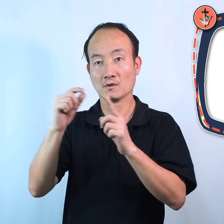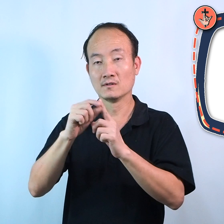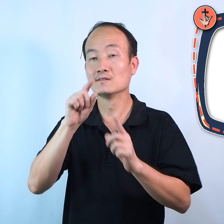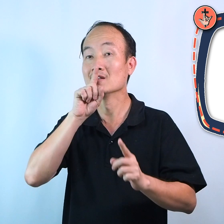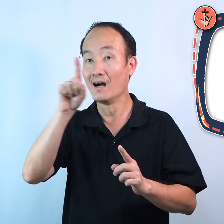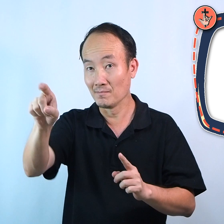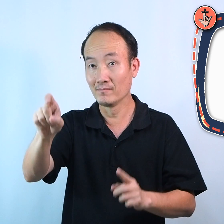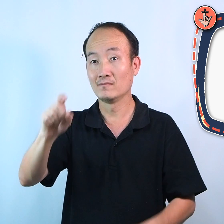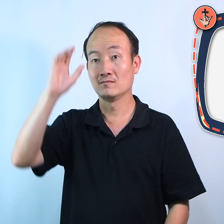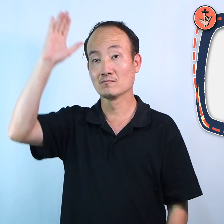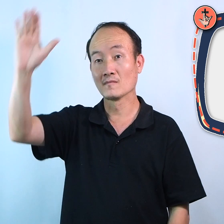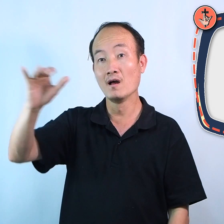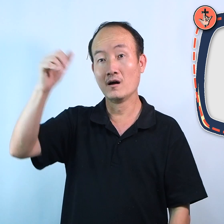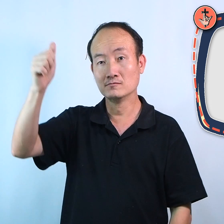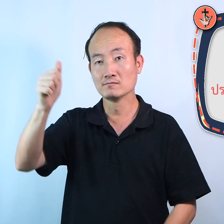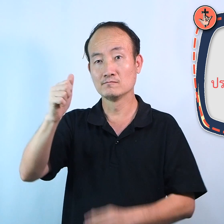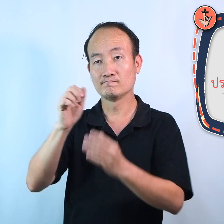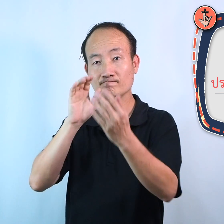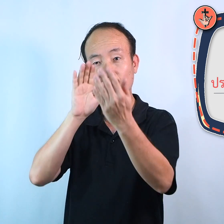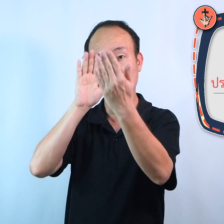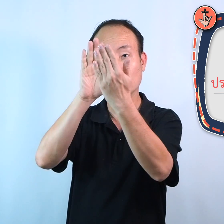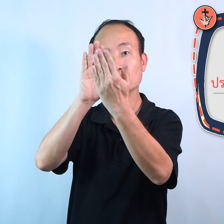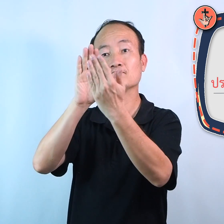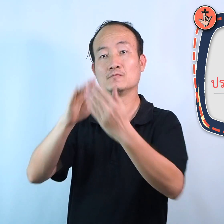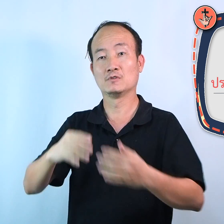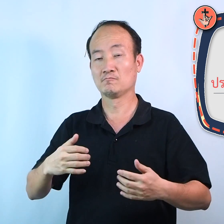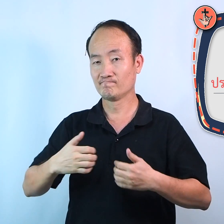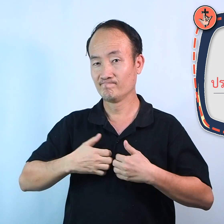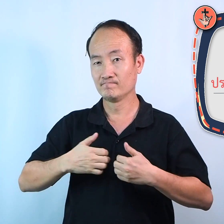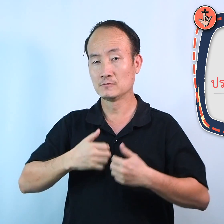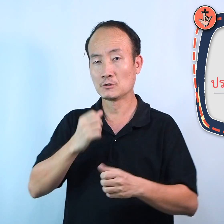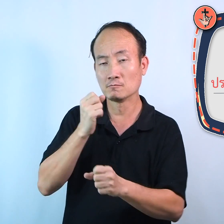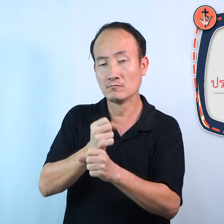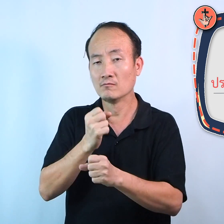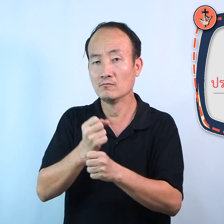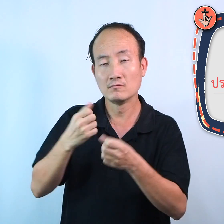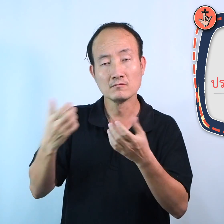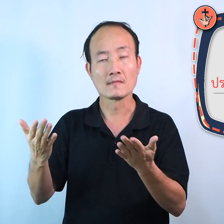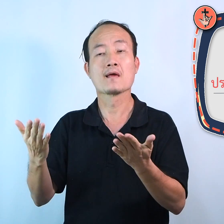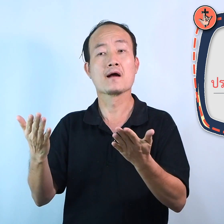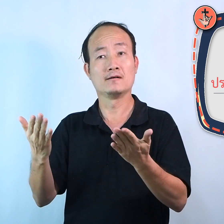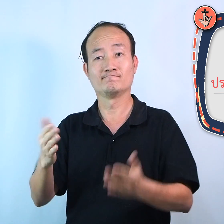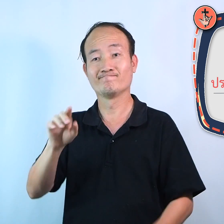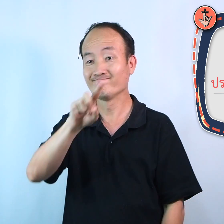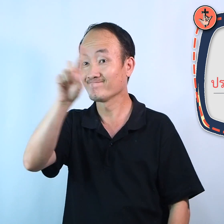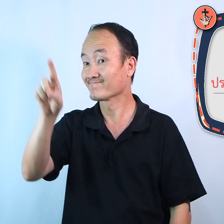คำถามพระเจ้าปรากฏต่อหน้าโมเสสอย่างไร